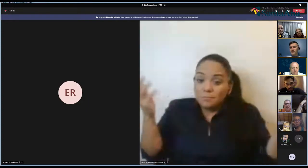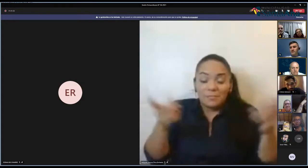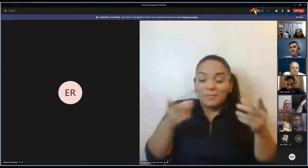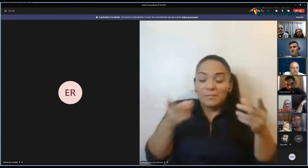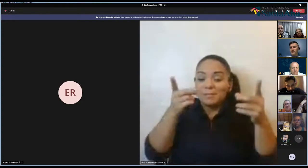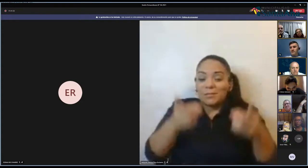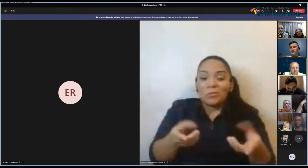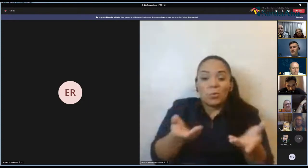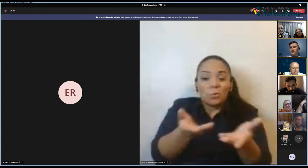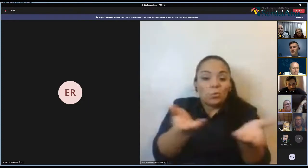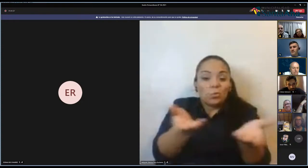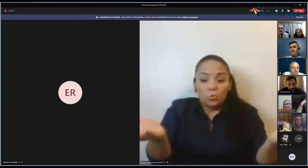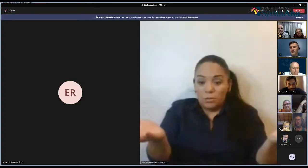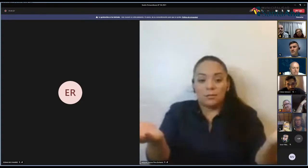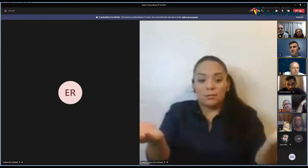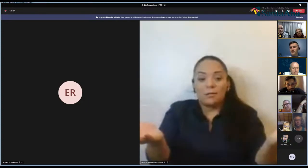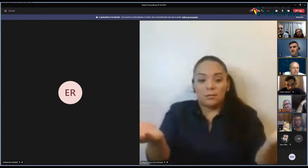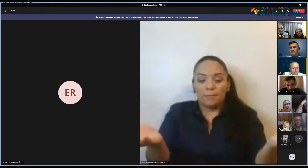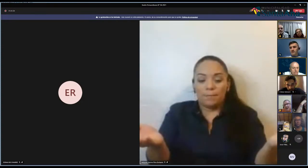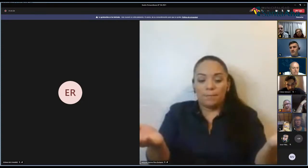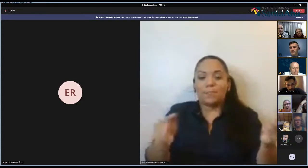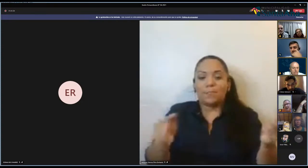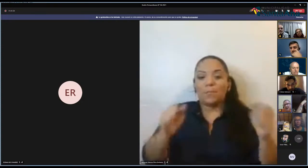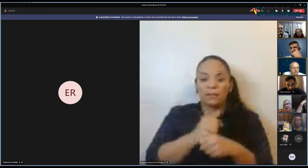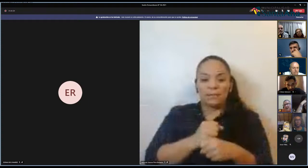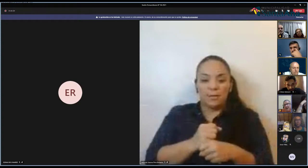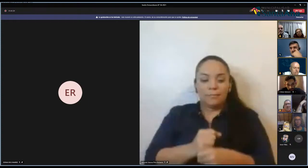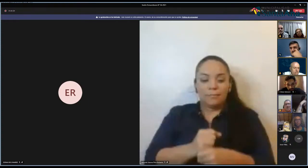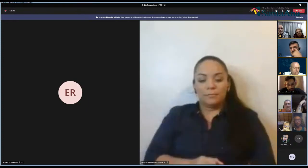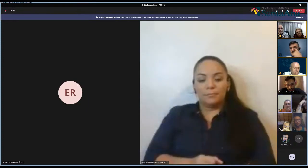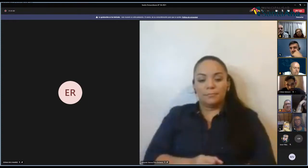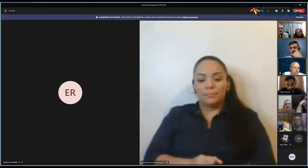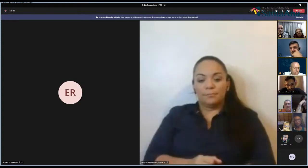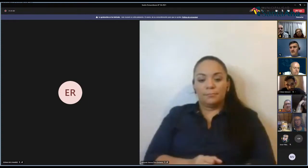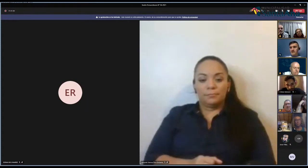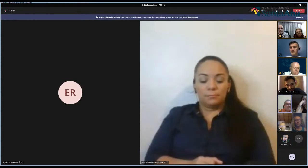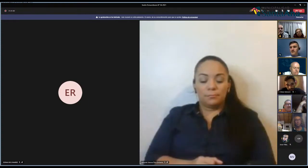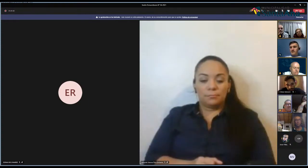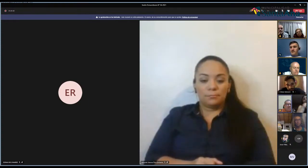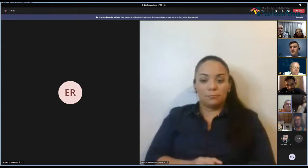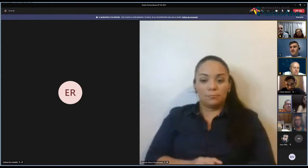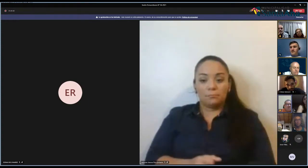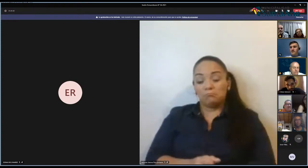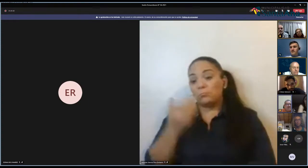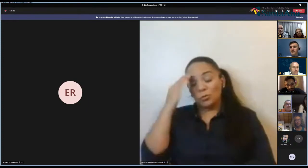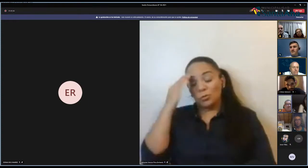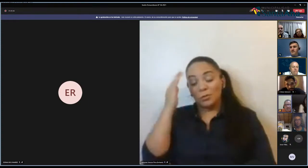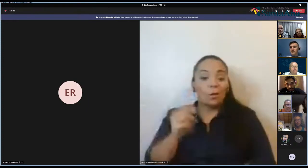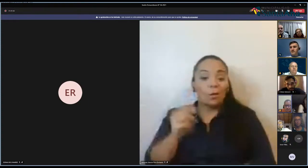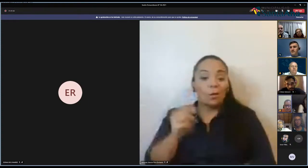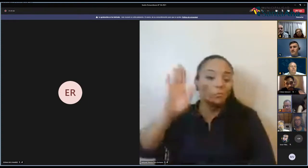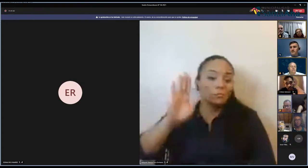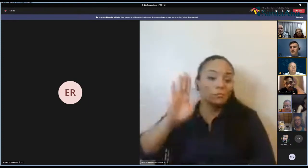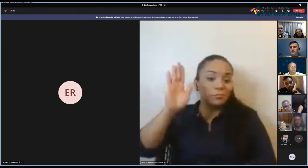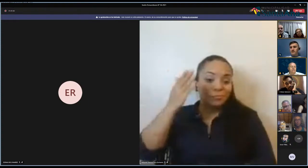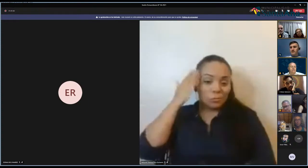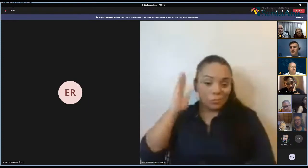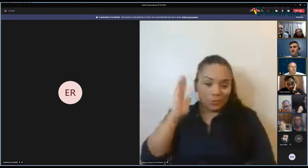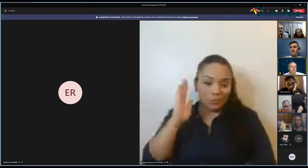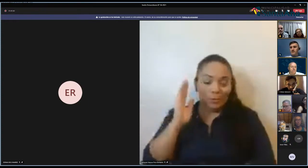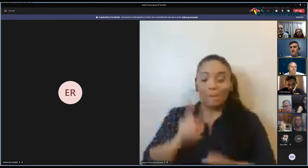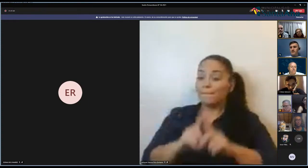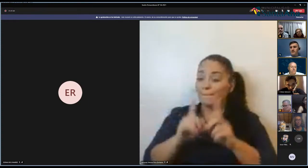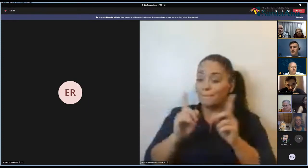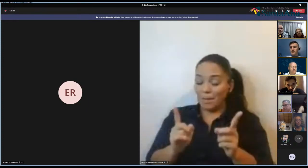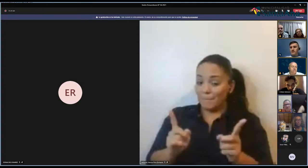ustedes podrán tomar no sé cuántos serán que levanten la mano para hacer eso pero la